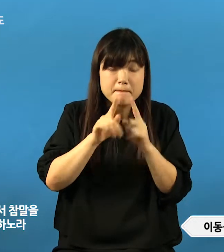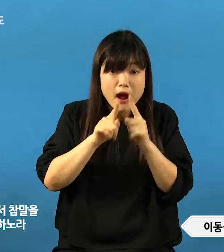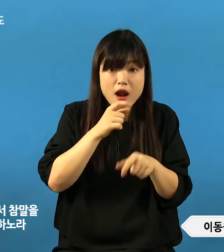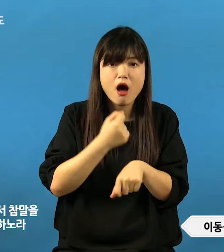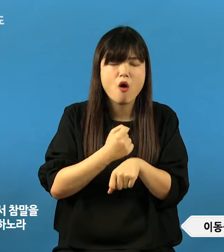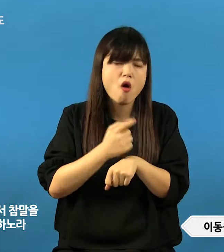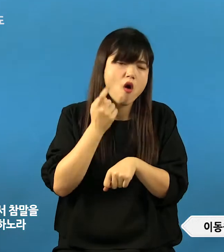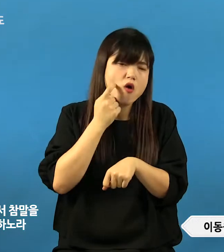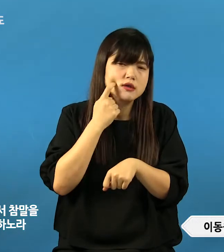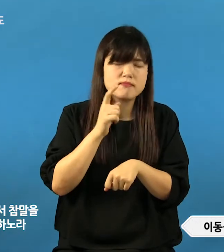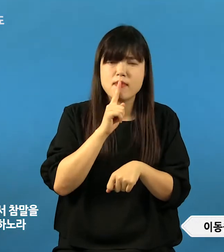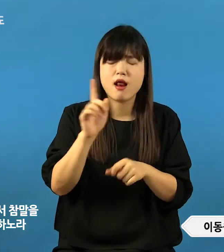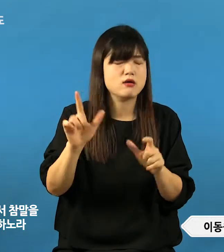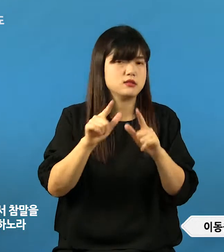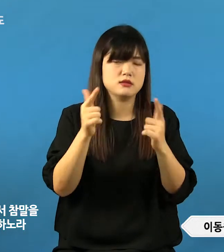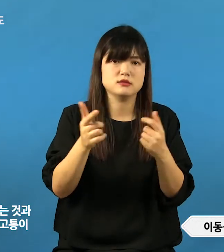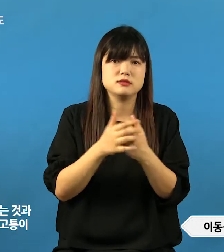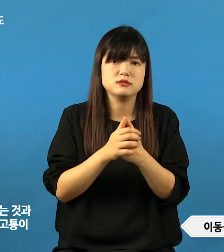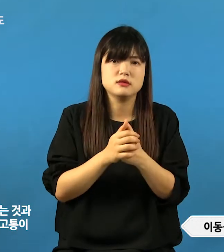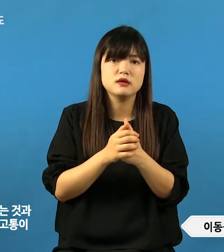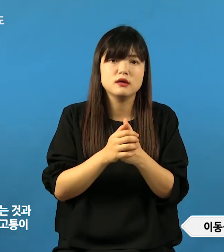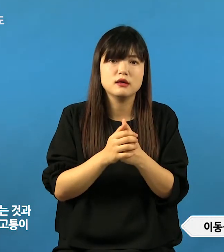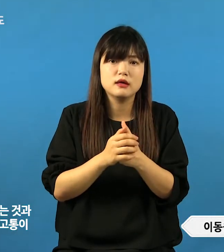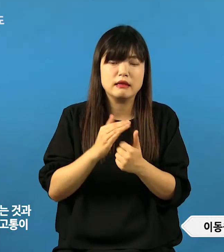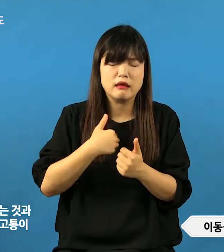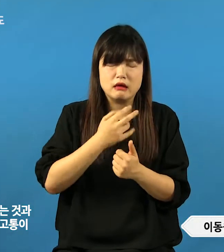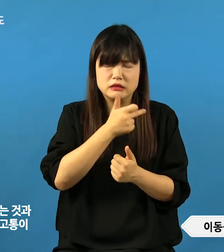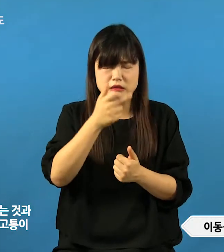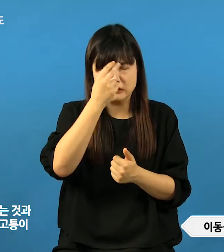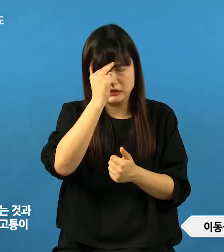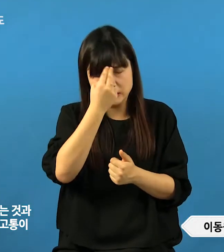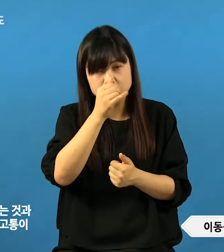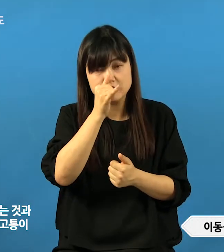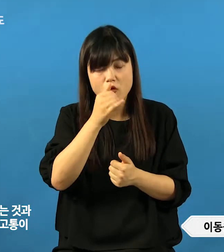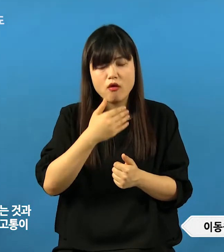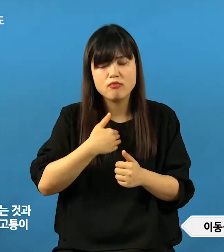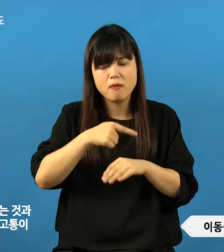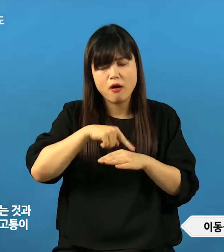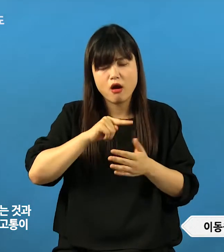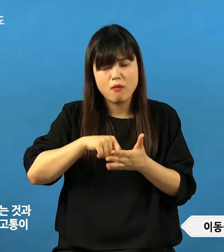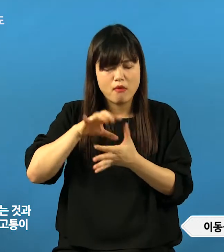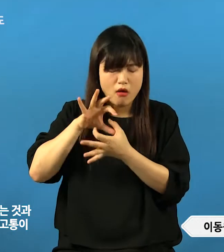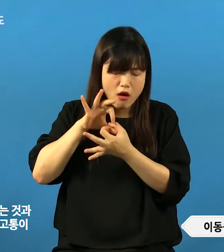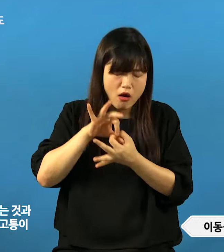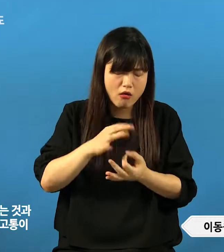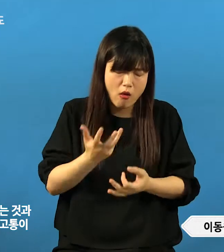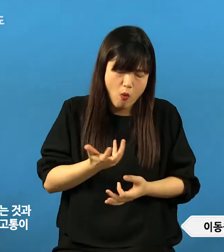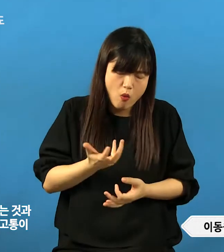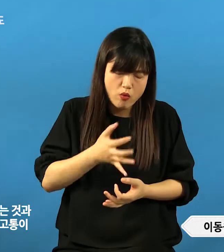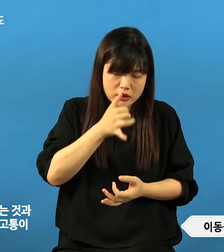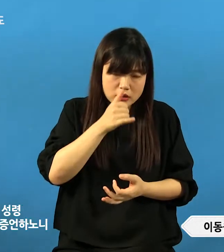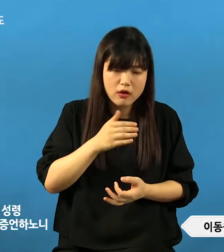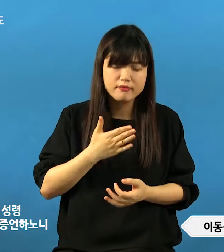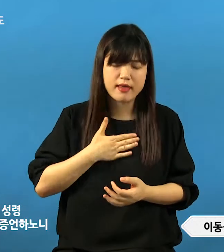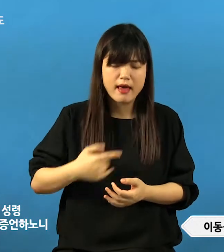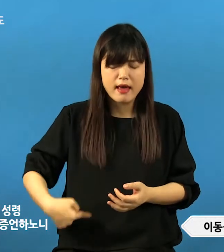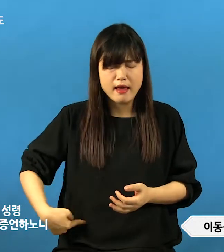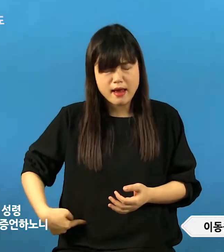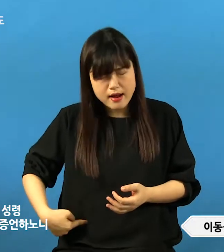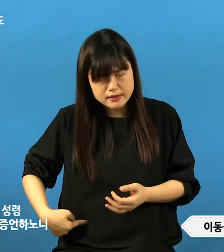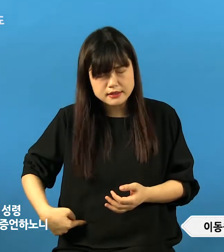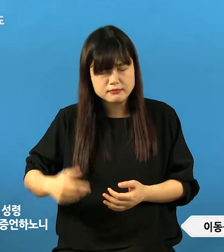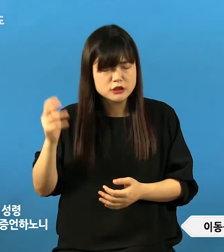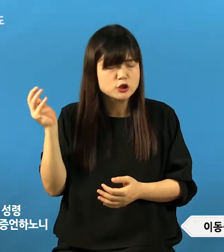참말을 하고 거짓말을 아니하노라. 나에게 큰 근심이 있는 것과 마음에 그치지 않은 고통이 있는 것을 내